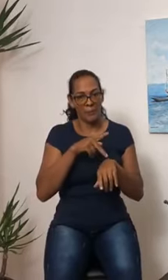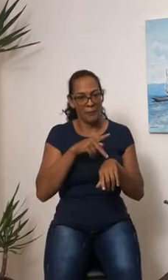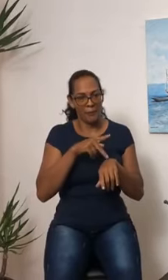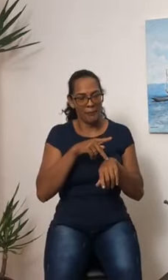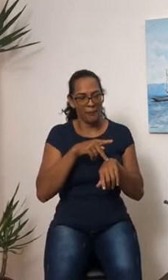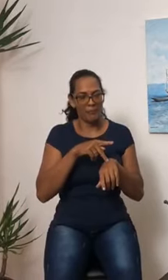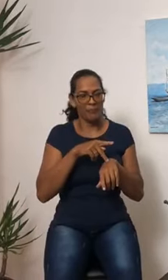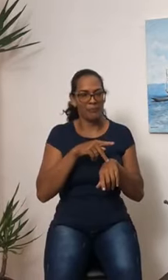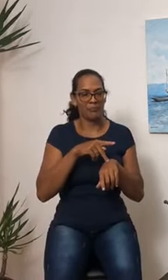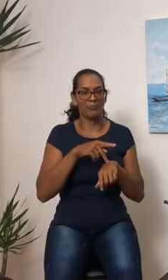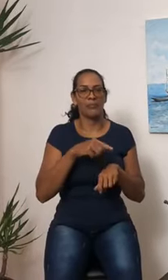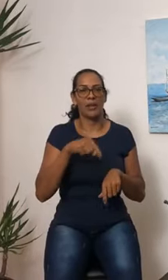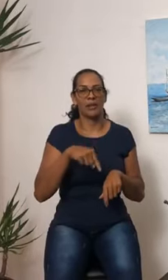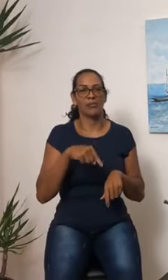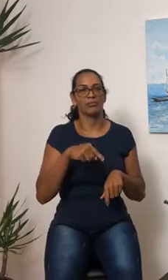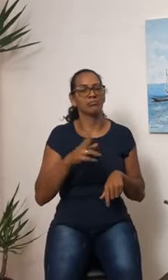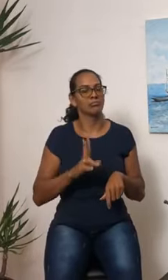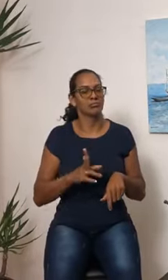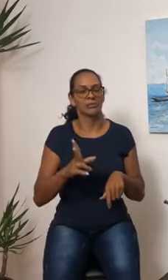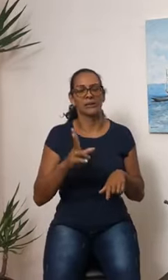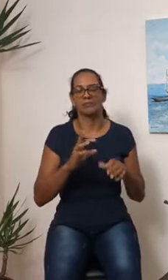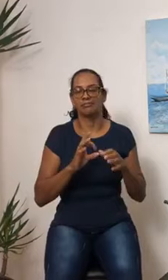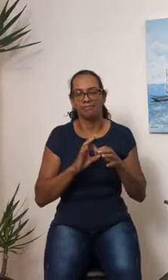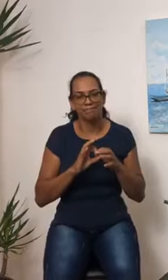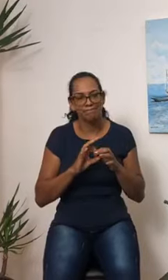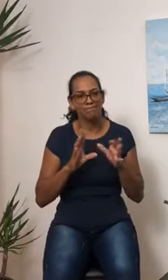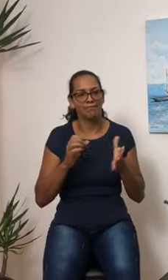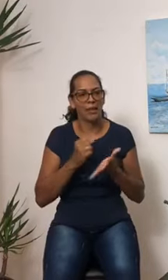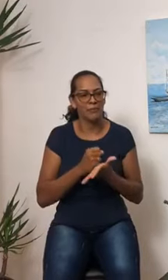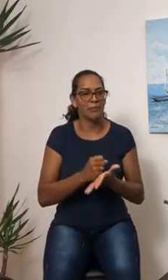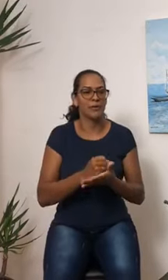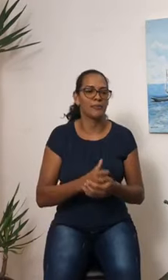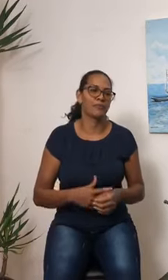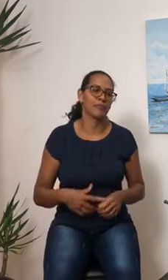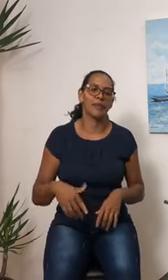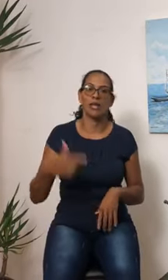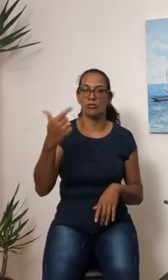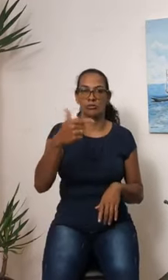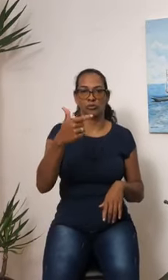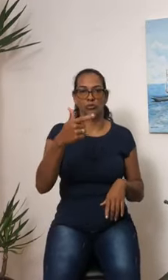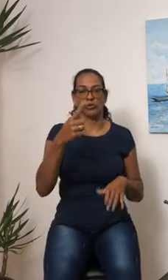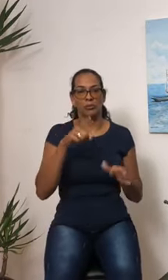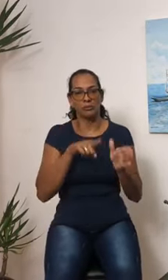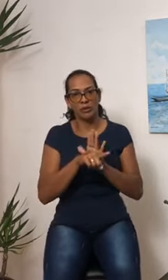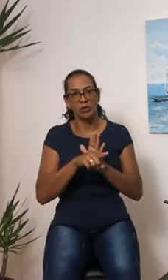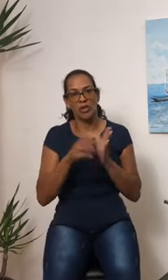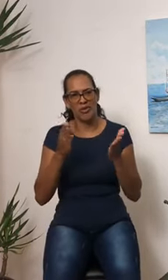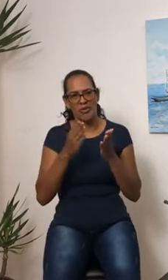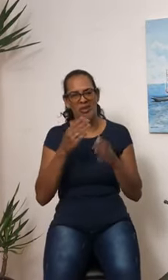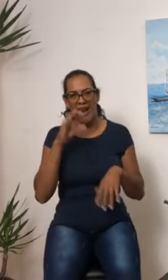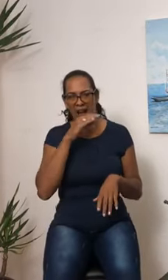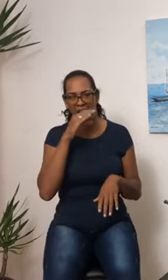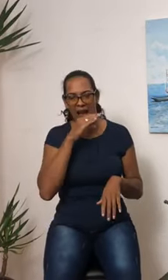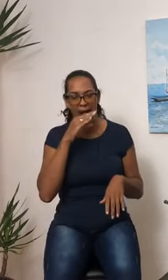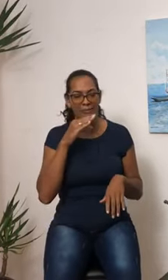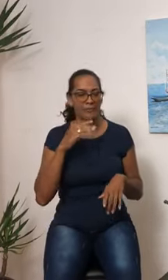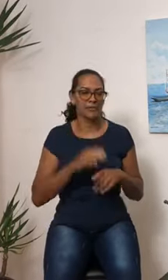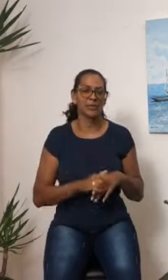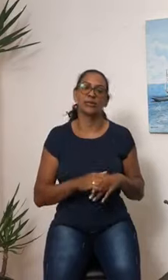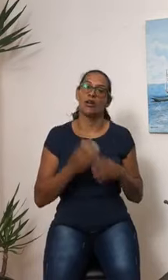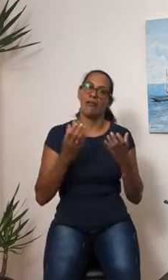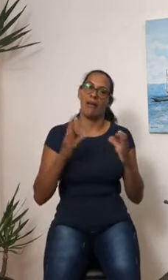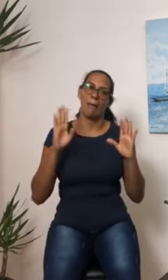Essa foi a primeira pergunta. Vamos passar pra segunda. Hoje, realmente, a tá fazendo meio assim, apressadinha. Eu quero